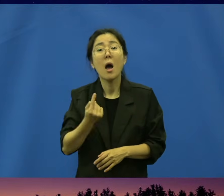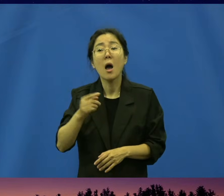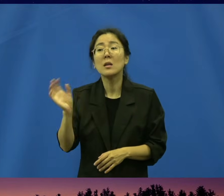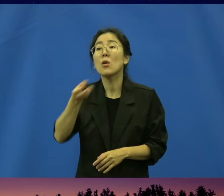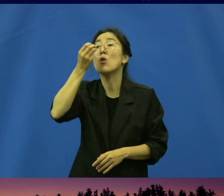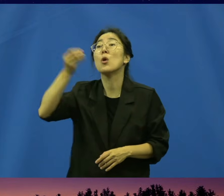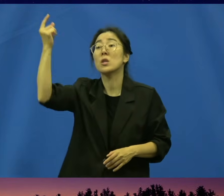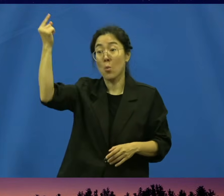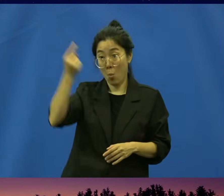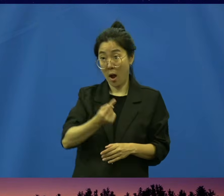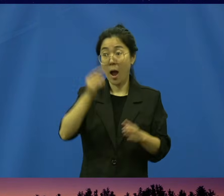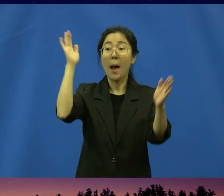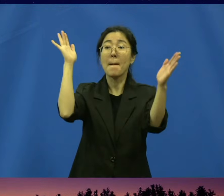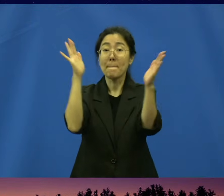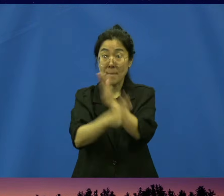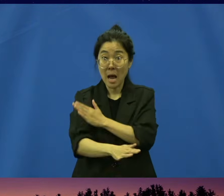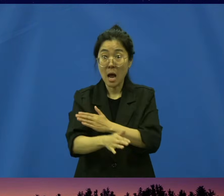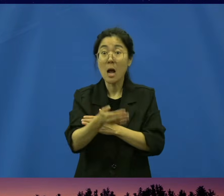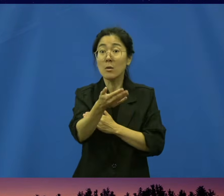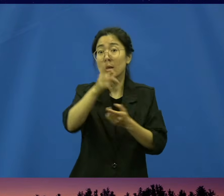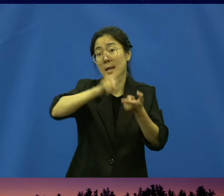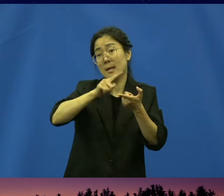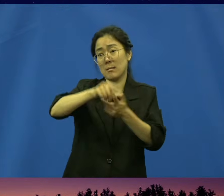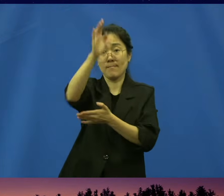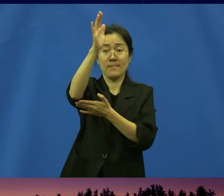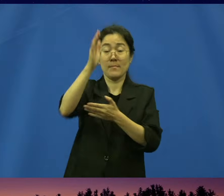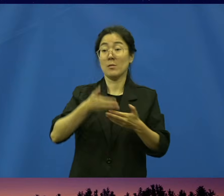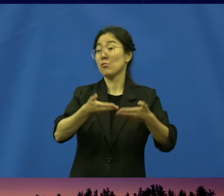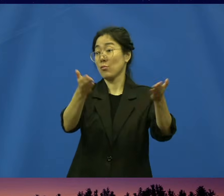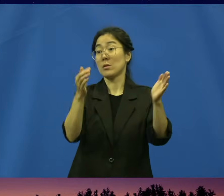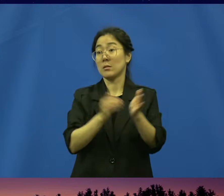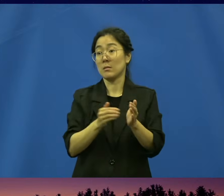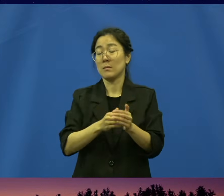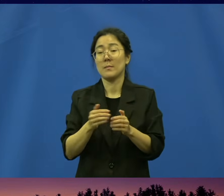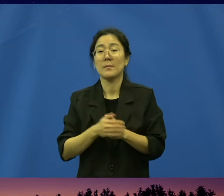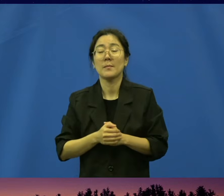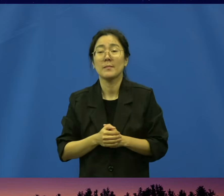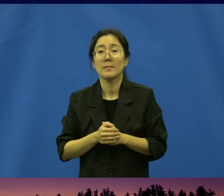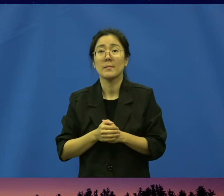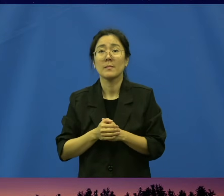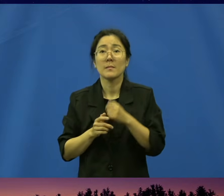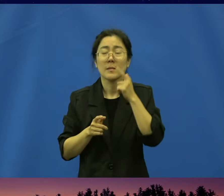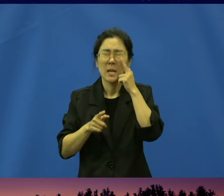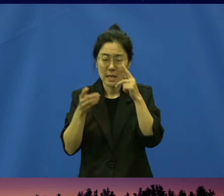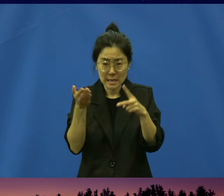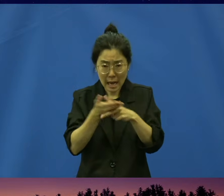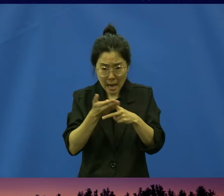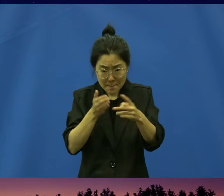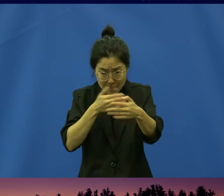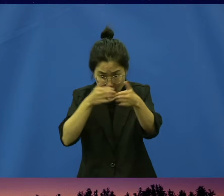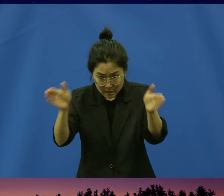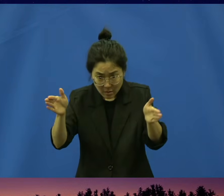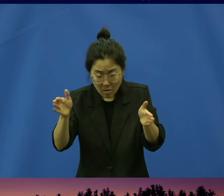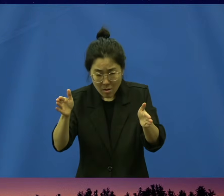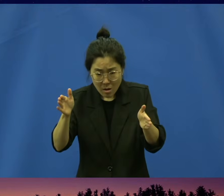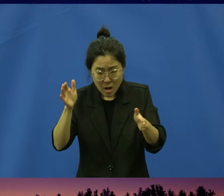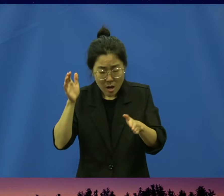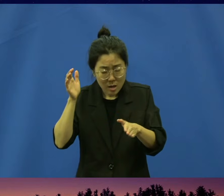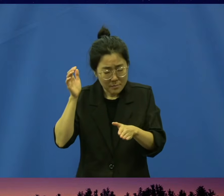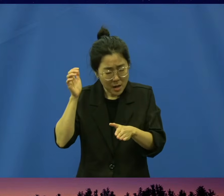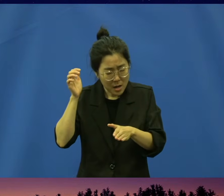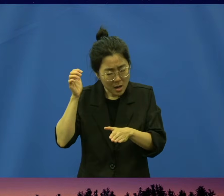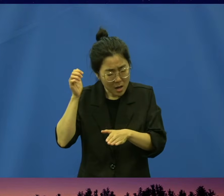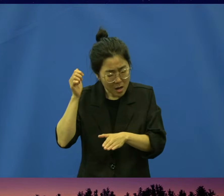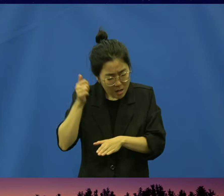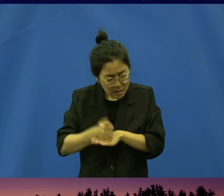어떤 것인가 하는 것을 이때에 가르쳐 주셨습니다. 그리고 그 다락방에서 마지막으로 하신